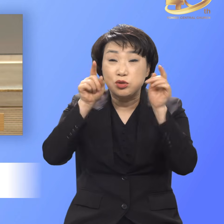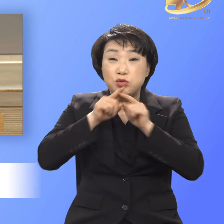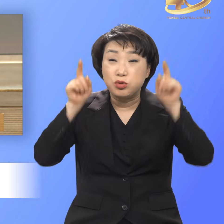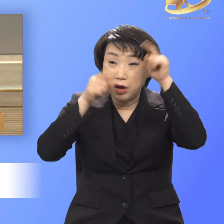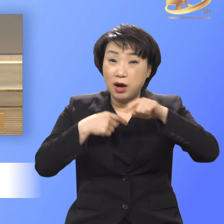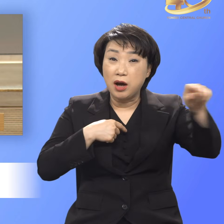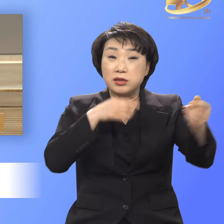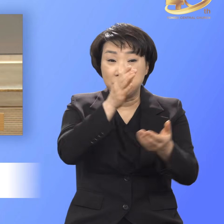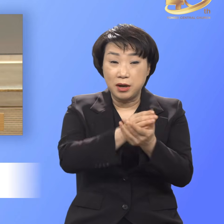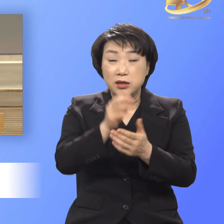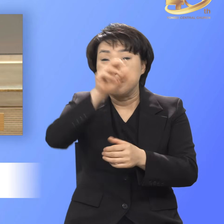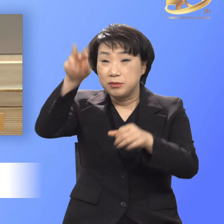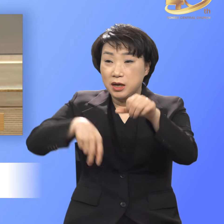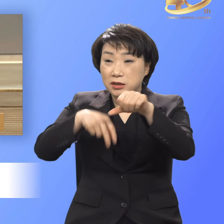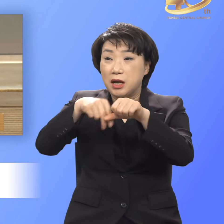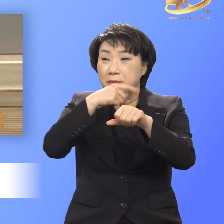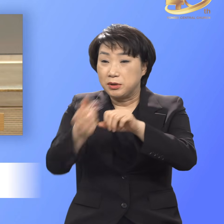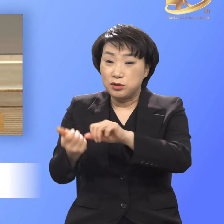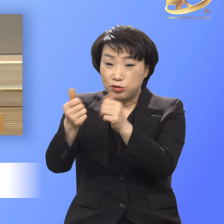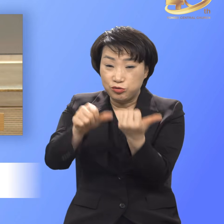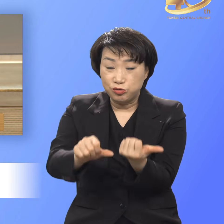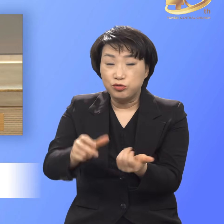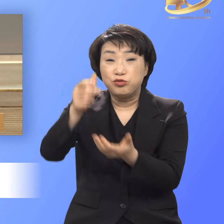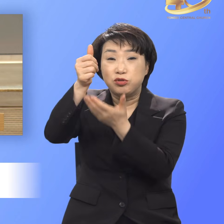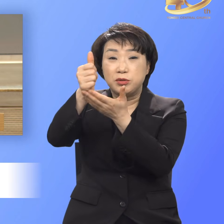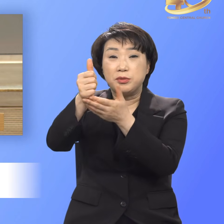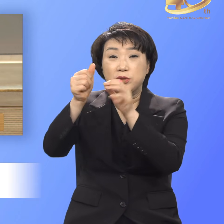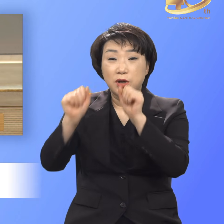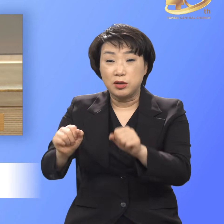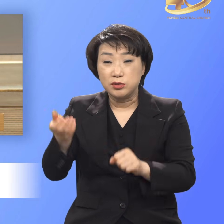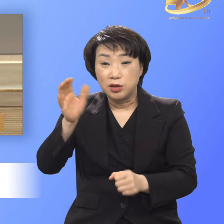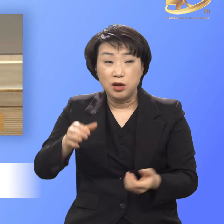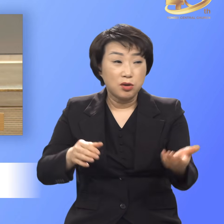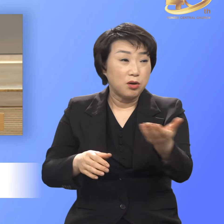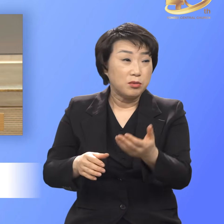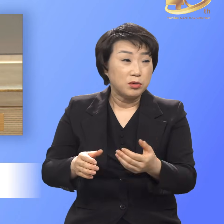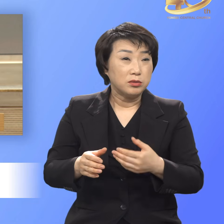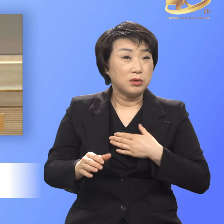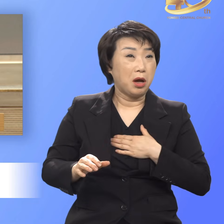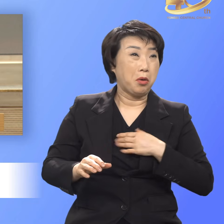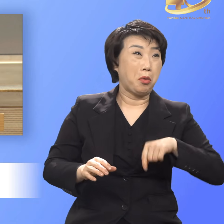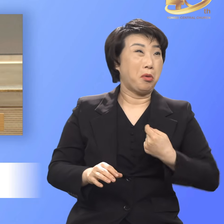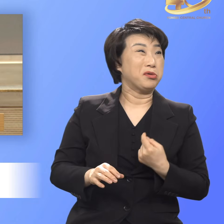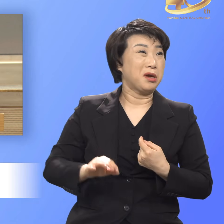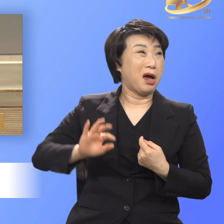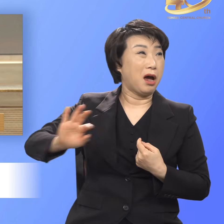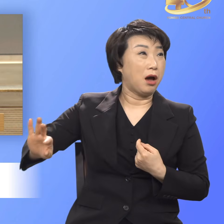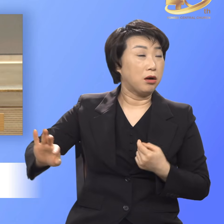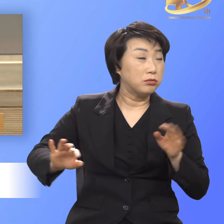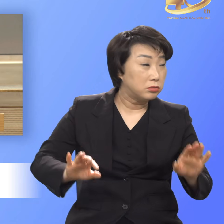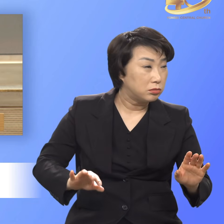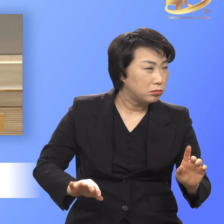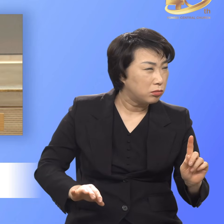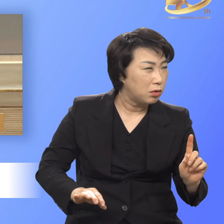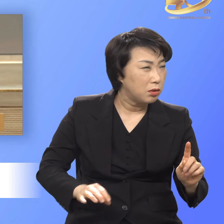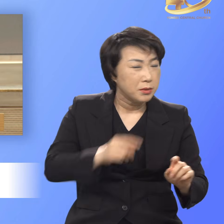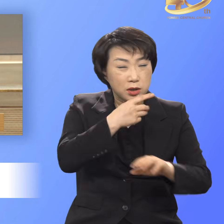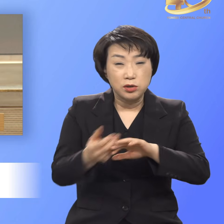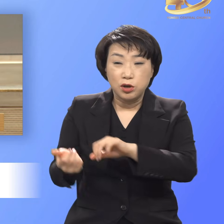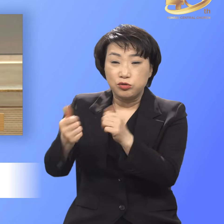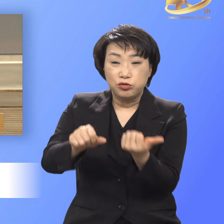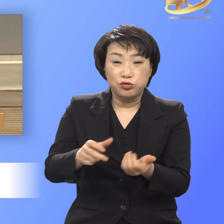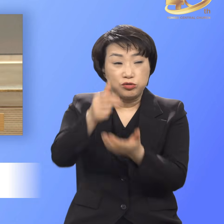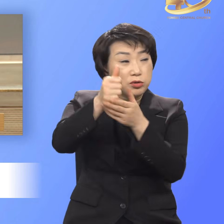말라고 십자가에 피 흘려서 죽어주신 주님이 계신데 나는 혼자다. 그러면 너는 피 흘려